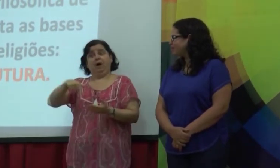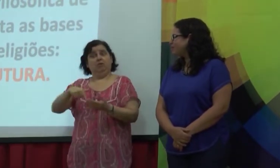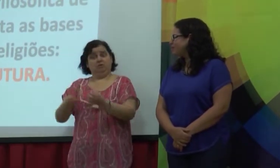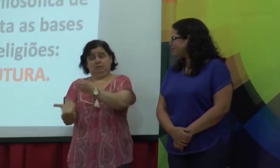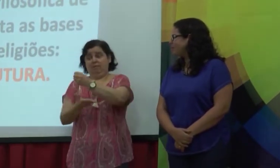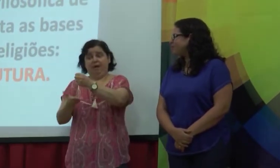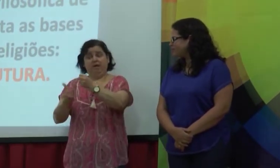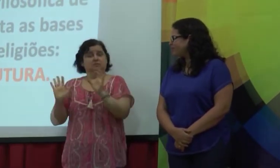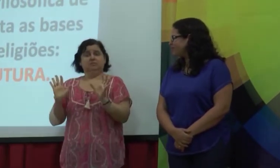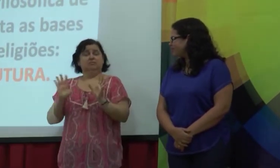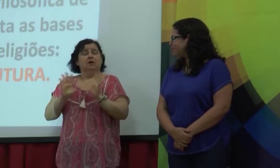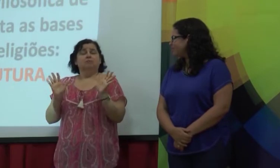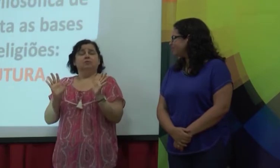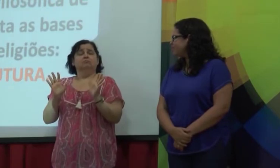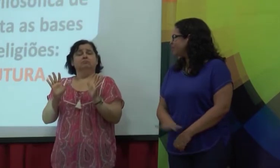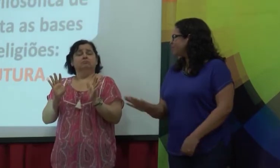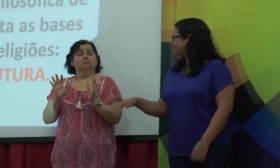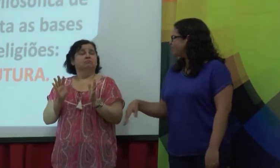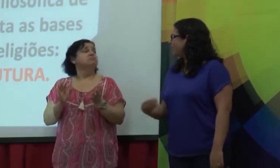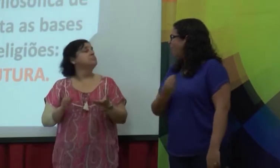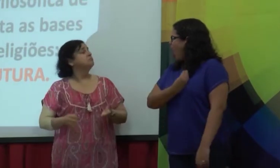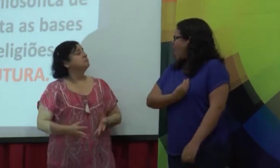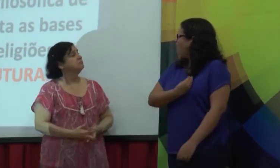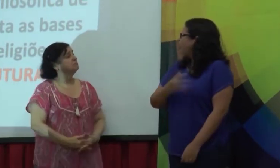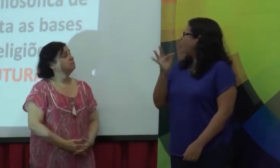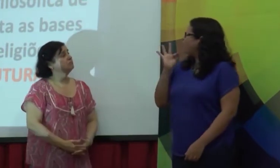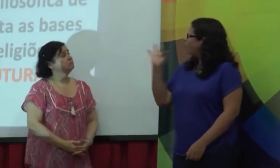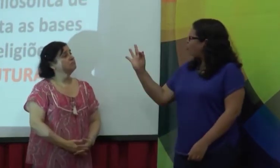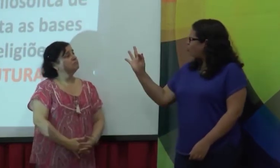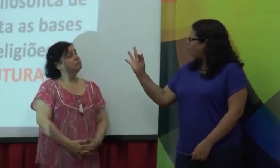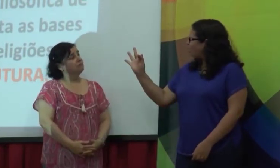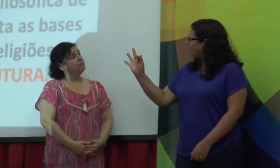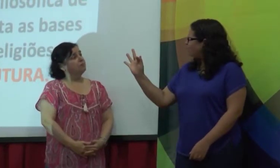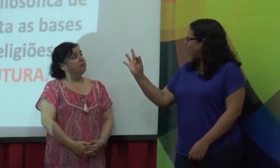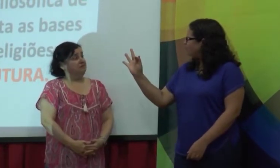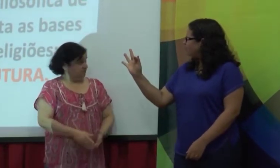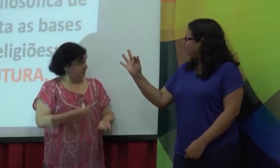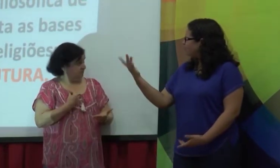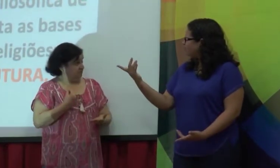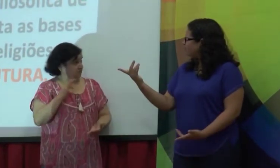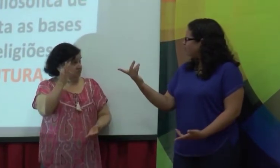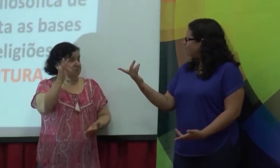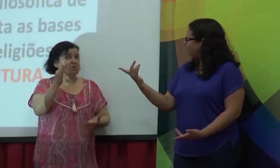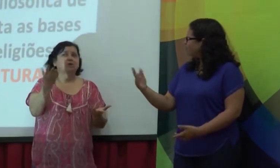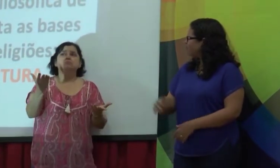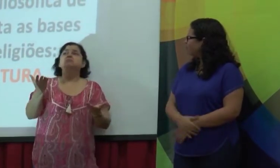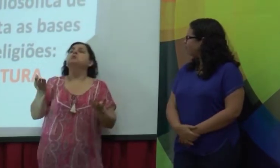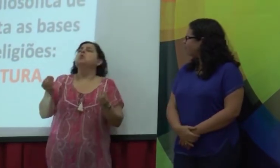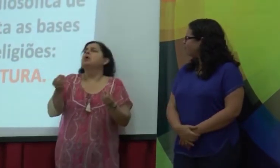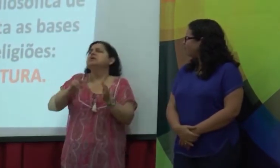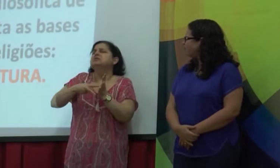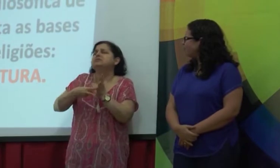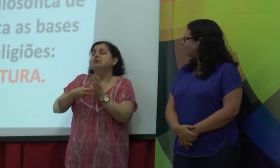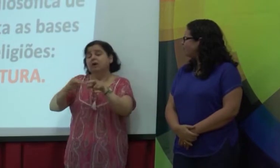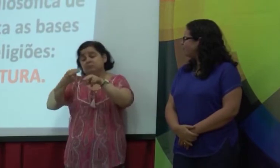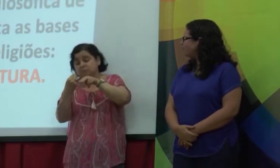Então, a base de tudo. Então, a vida futura, o que é